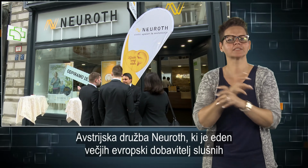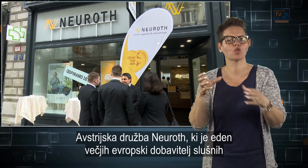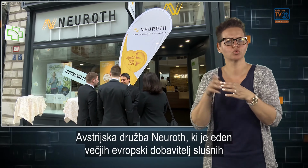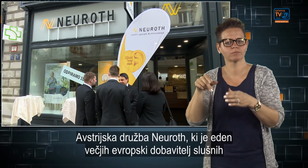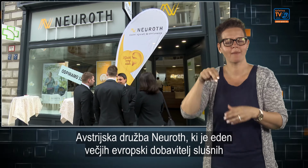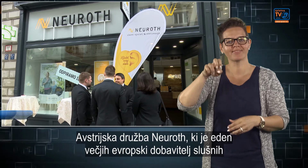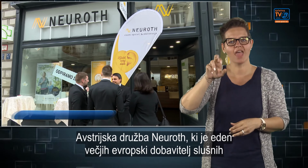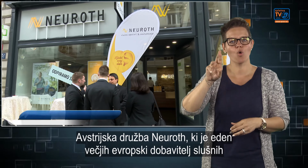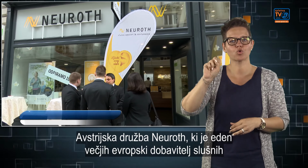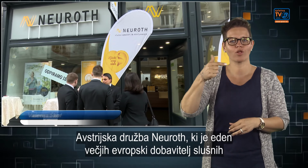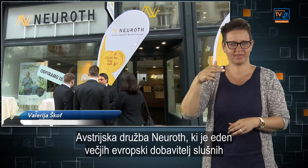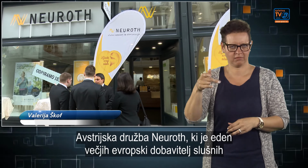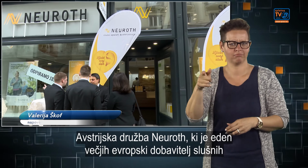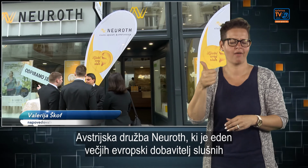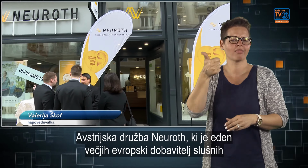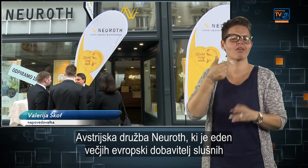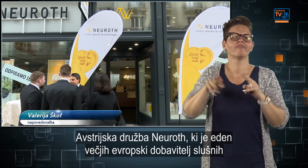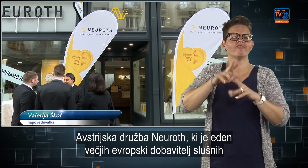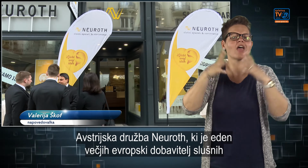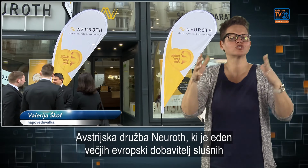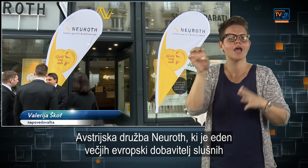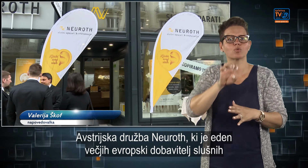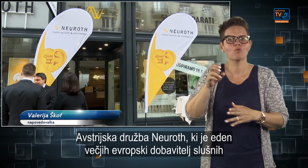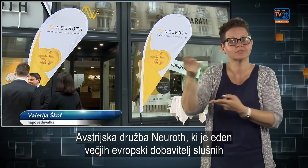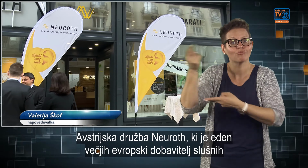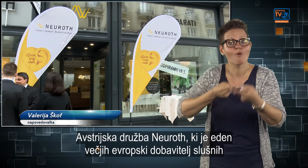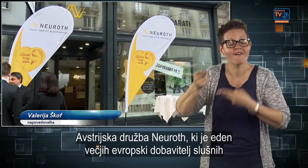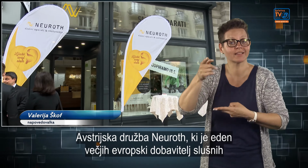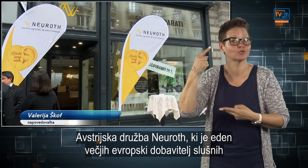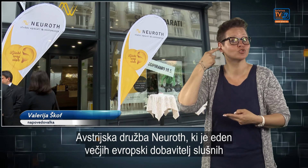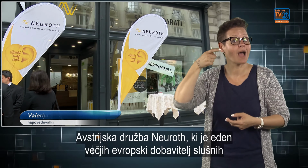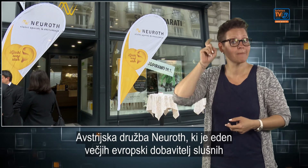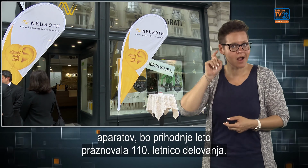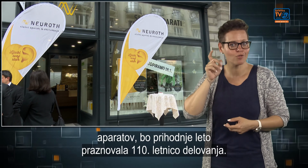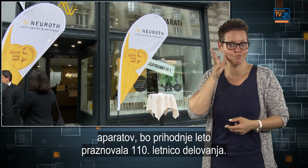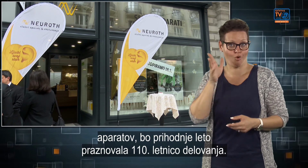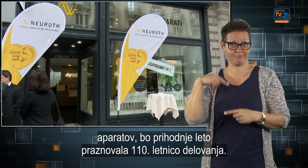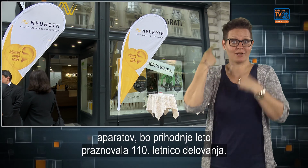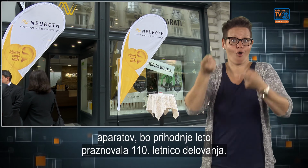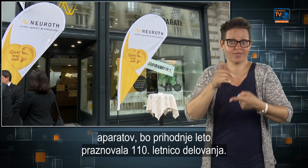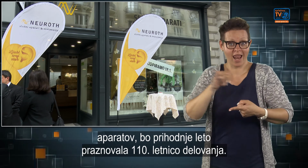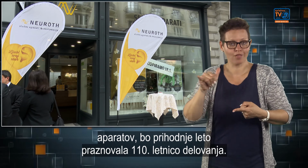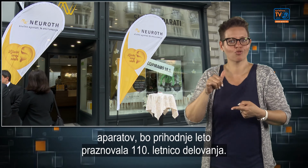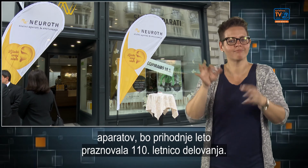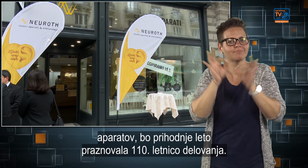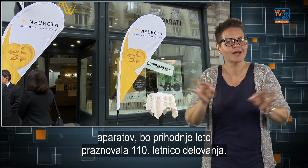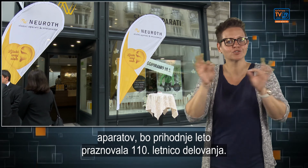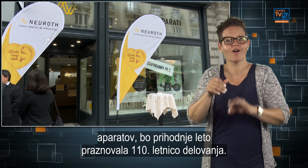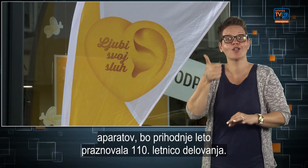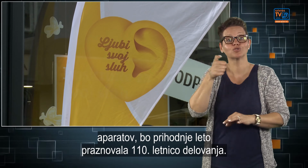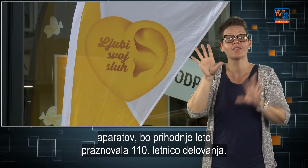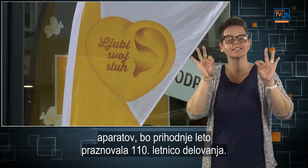Avstrijska družba Neurot, ki je eden večjih evropskih dobaviteljev slušnih aparatov, bo prihodnje leto praznovala